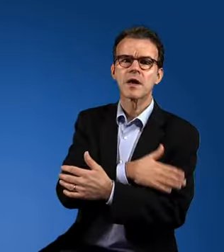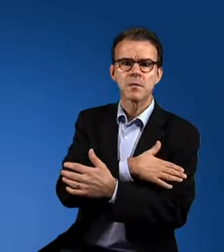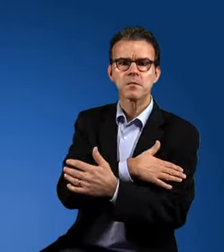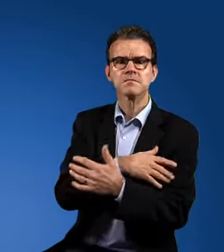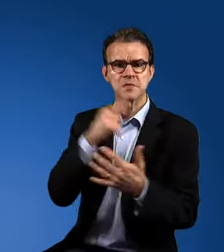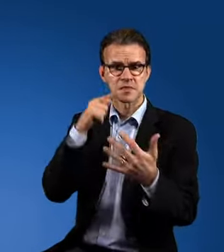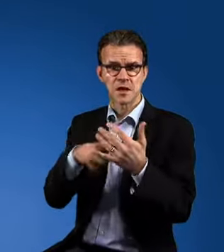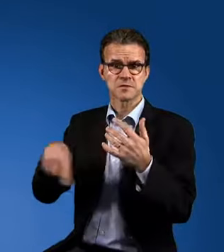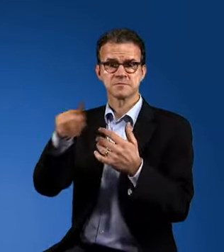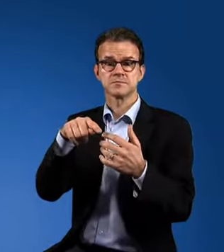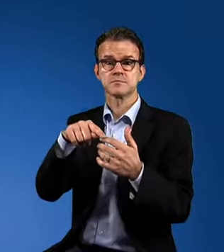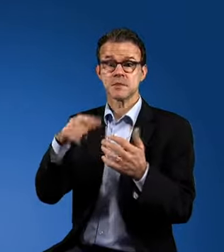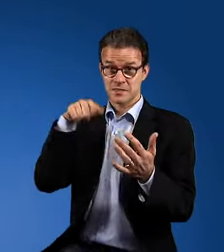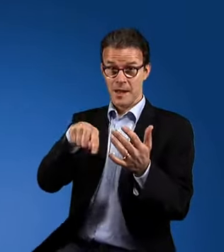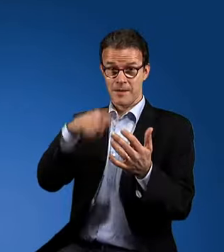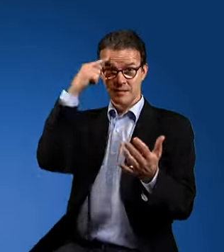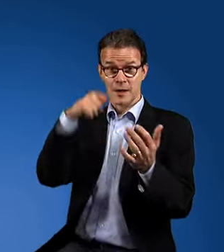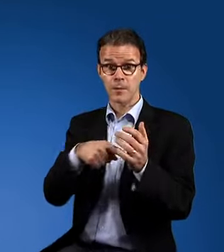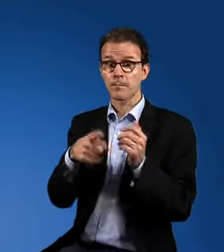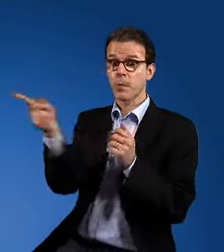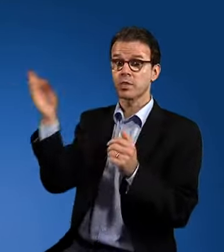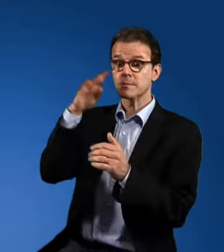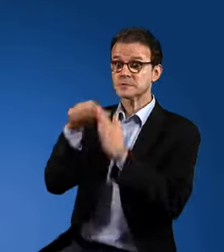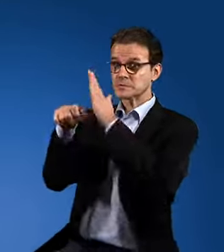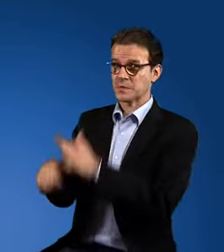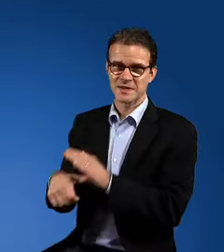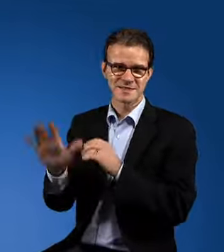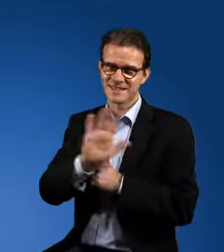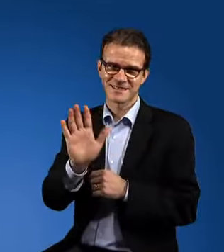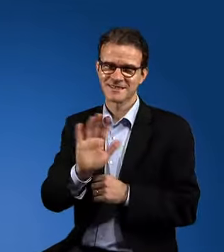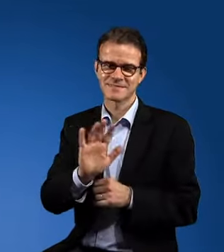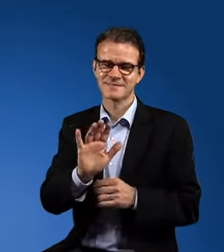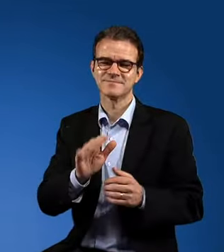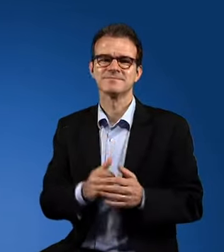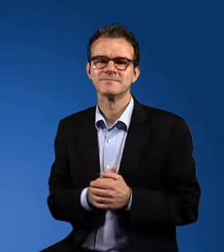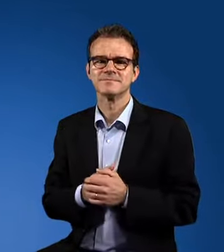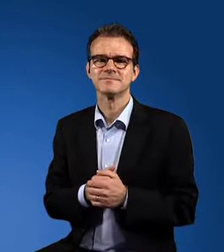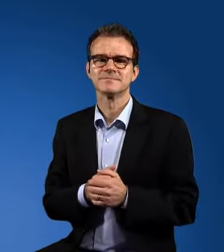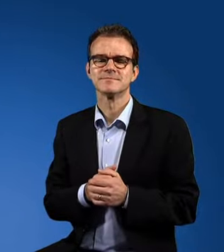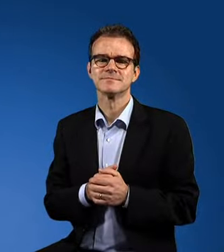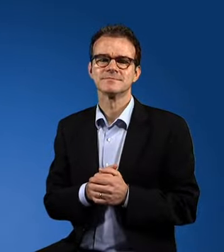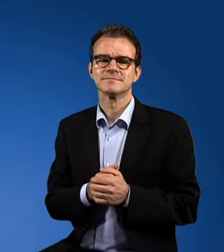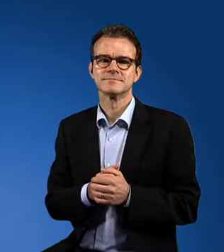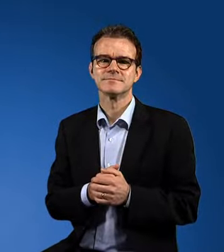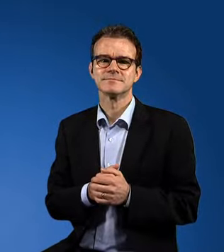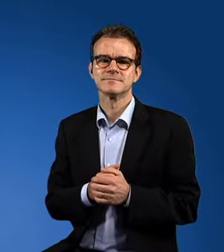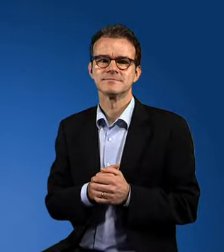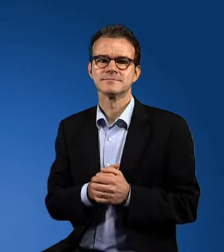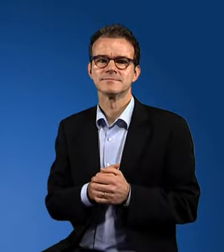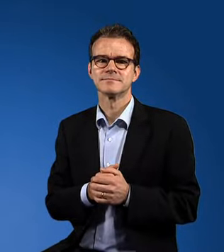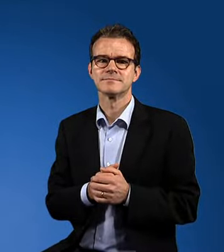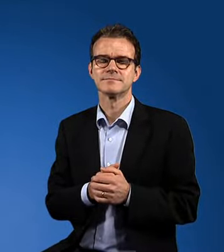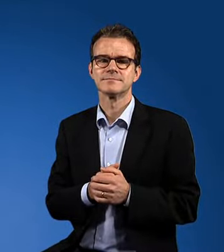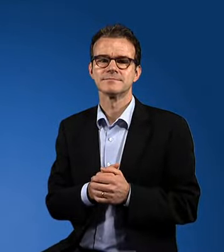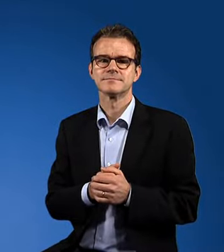tulkkipalveluita, niin myöskään tämä ei tarkoita sitä, että muita ihmistä syrjittäisi, muita ihmisiä sitten